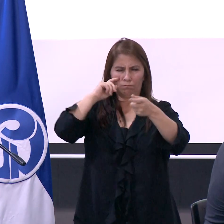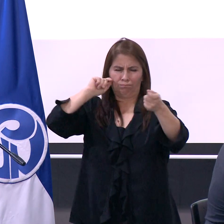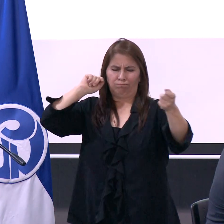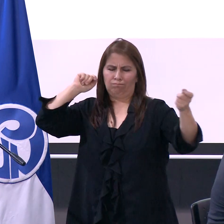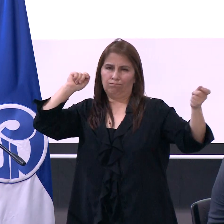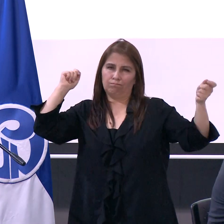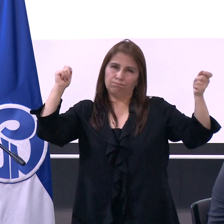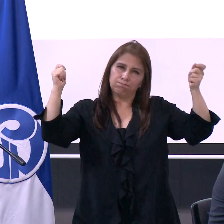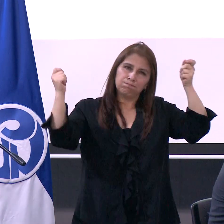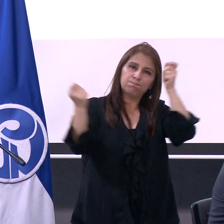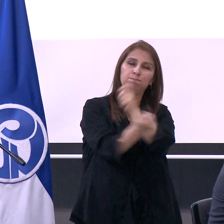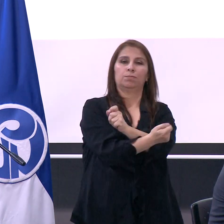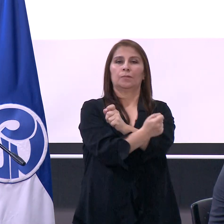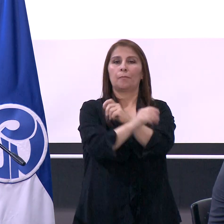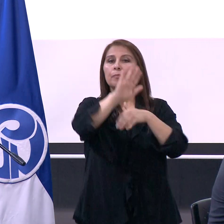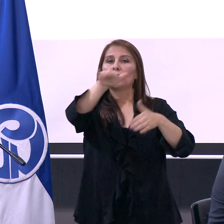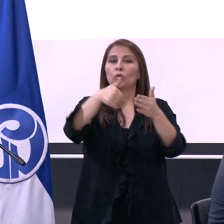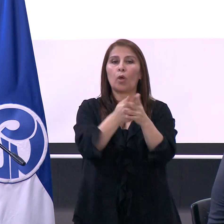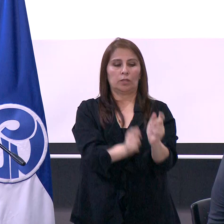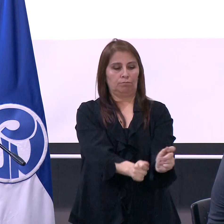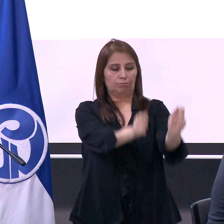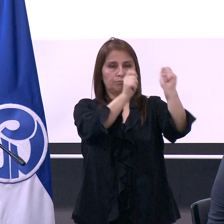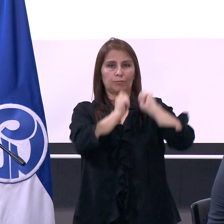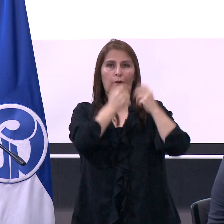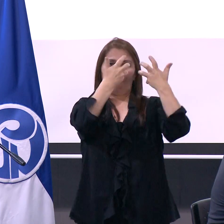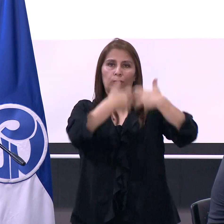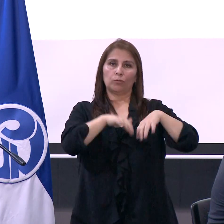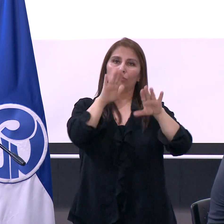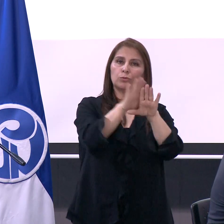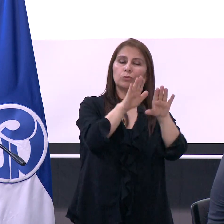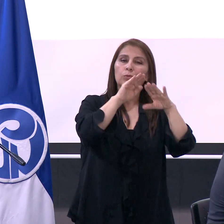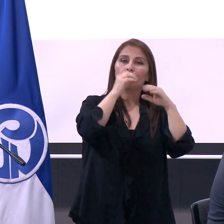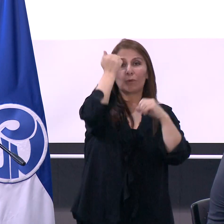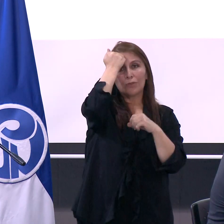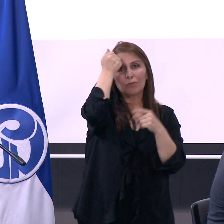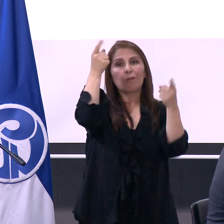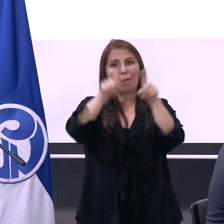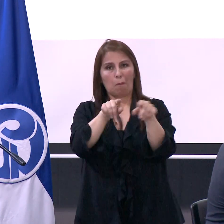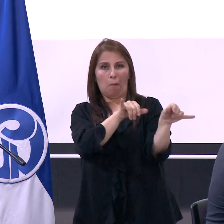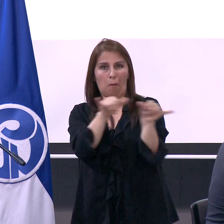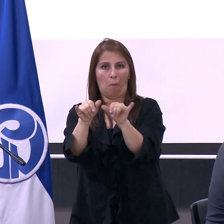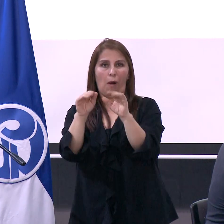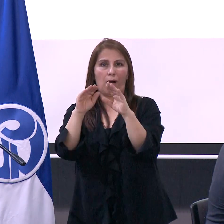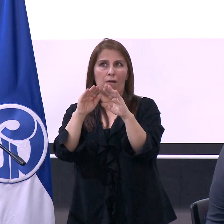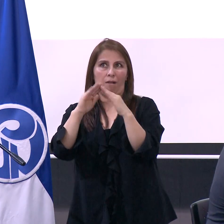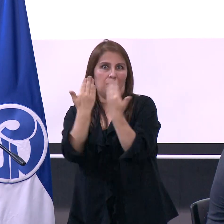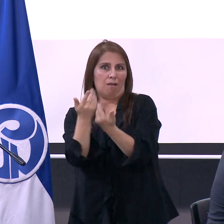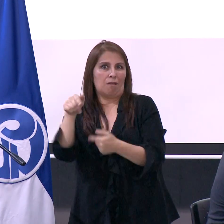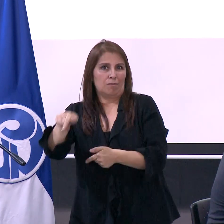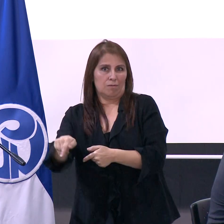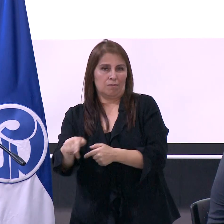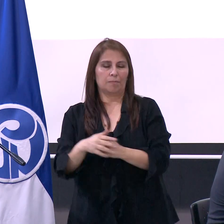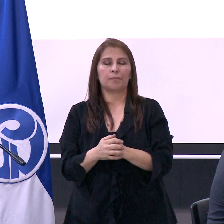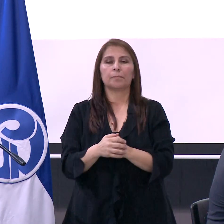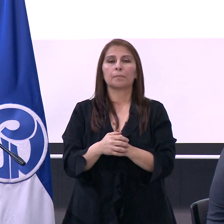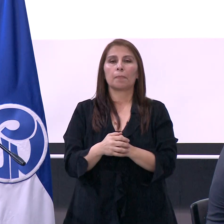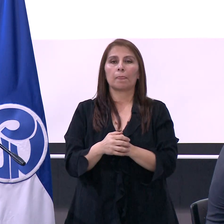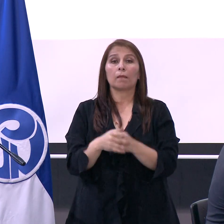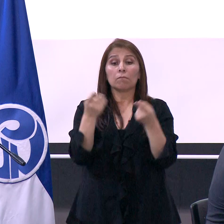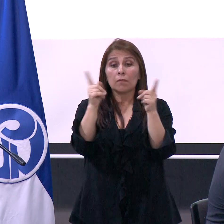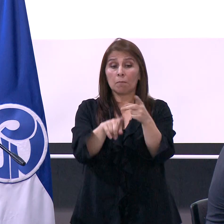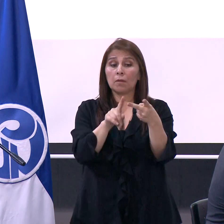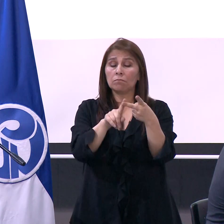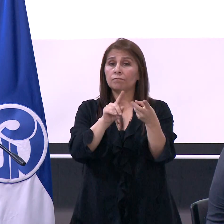en las funciones asignadas al maestro y a la escuela en lugar de la de lo pedagógico en ello también cambió